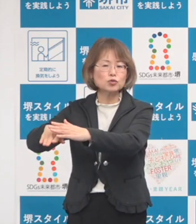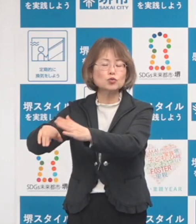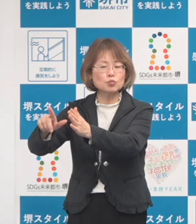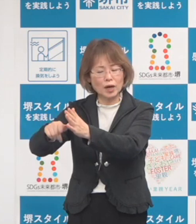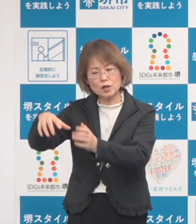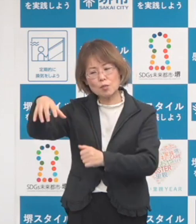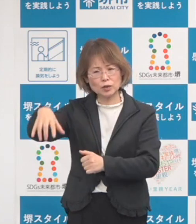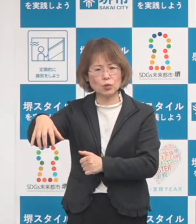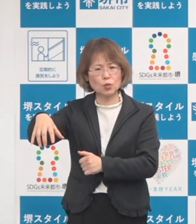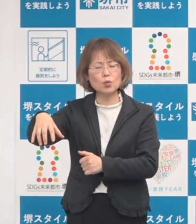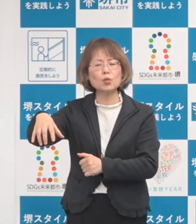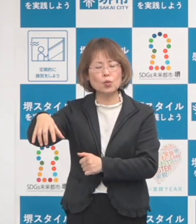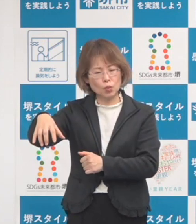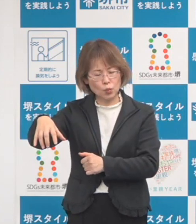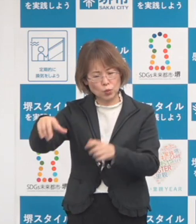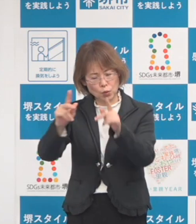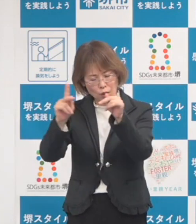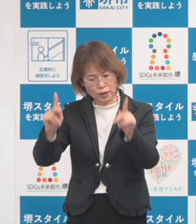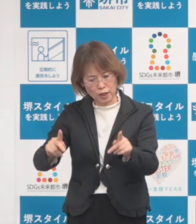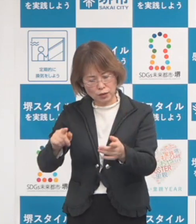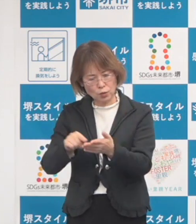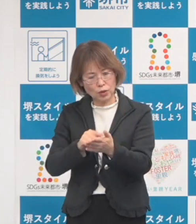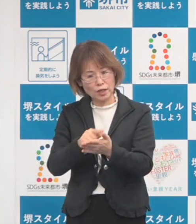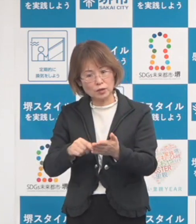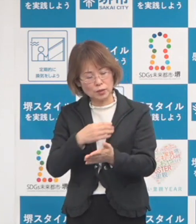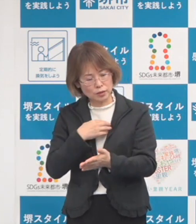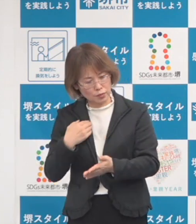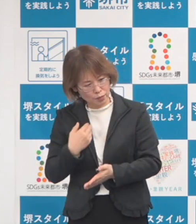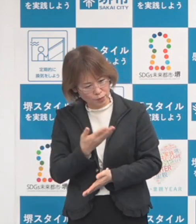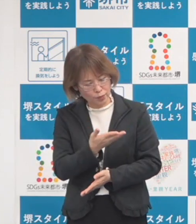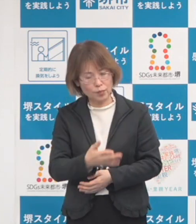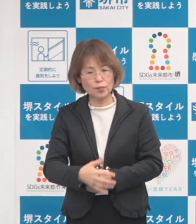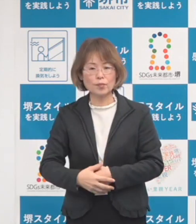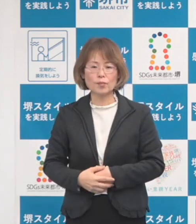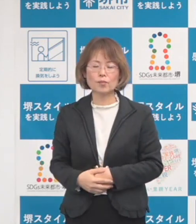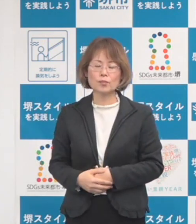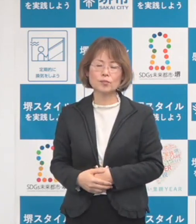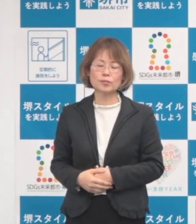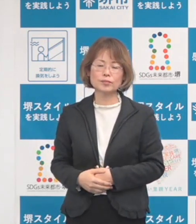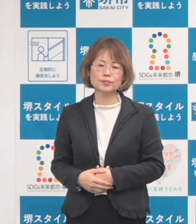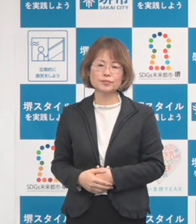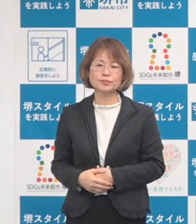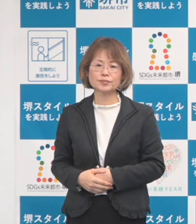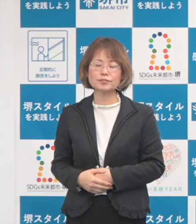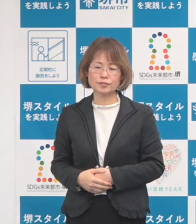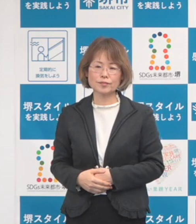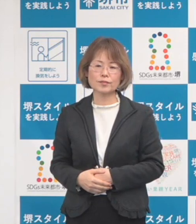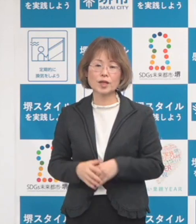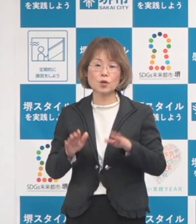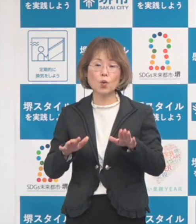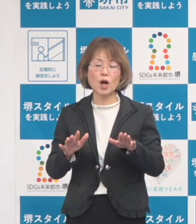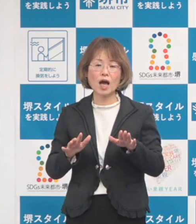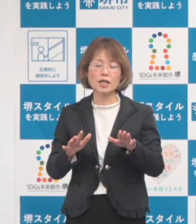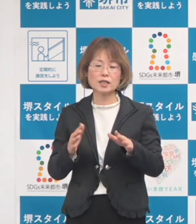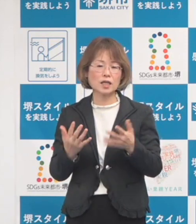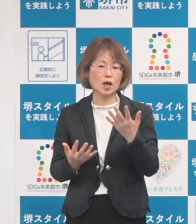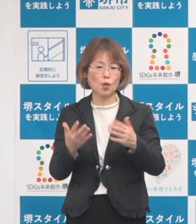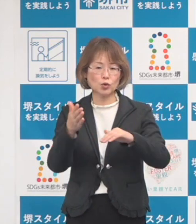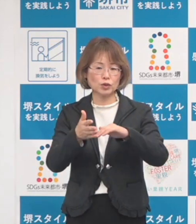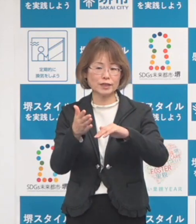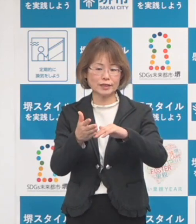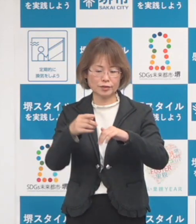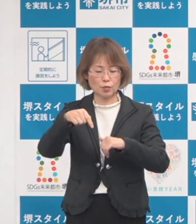かそこら辺の課題点はどのように解決した取り組みになっているんでしょうか。 はい、まず今回森のキッチンという1箇所